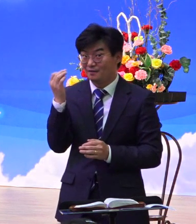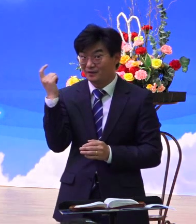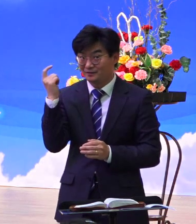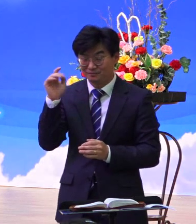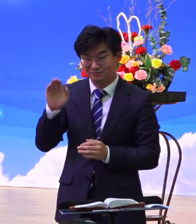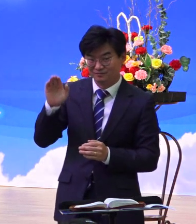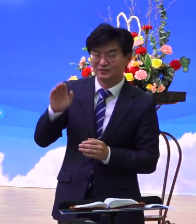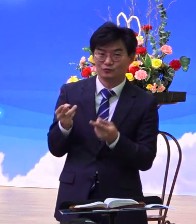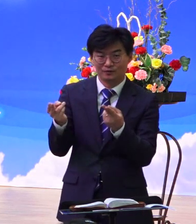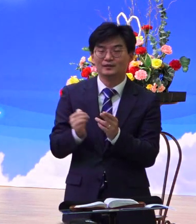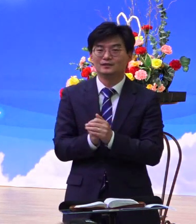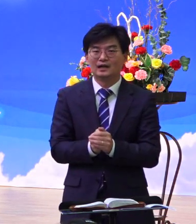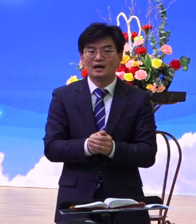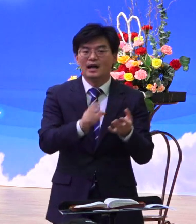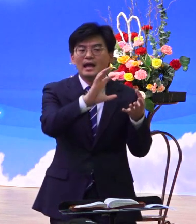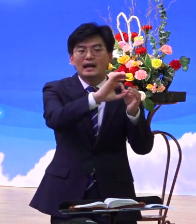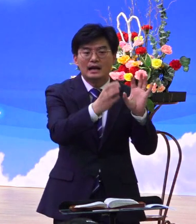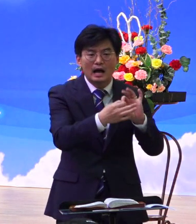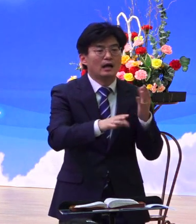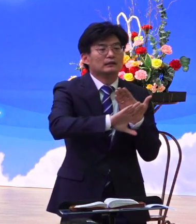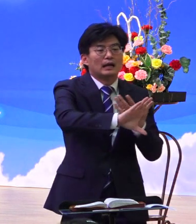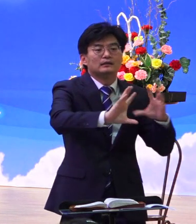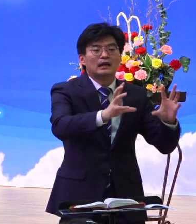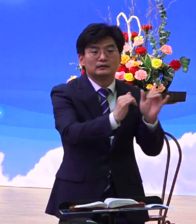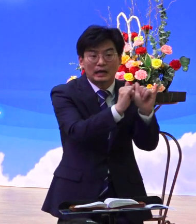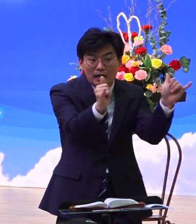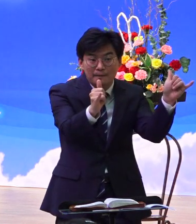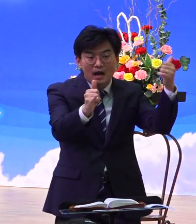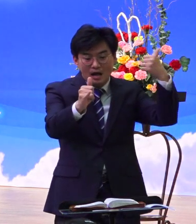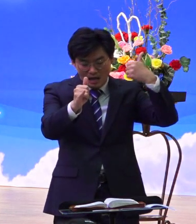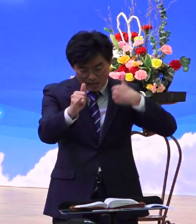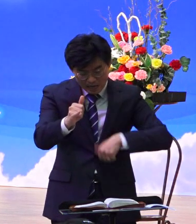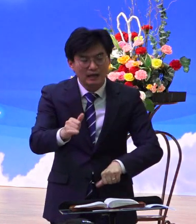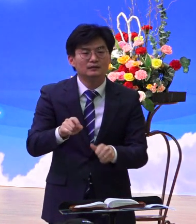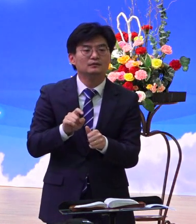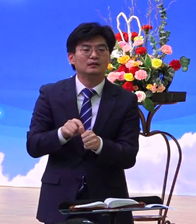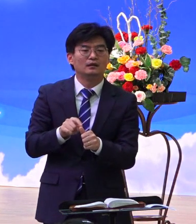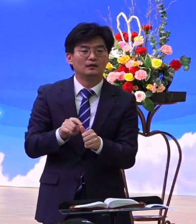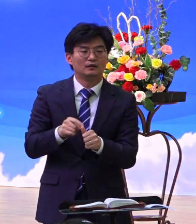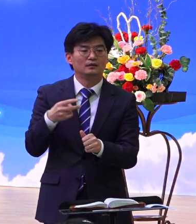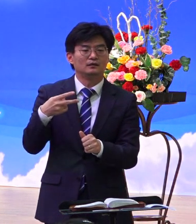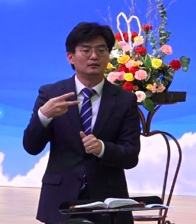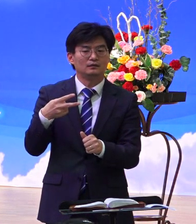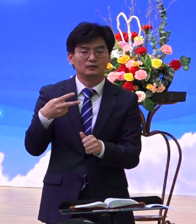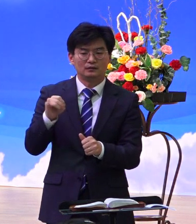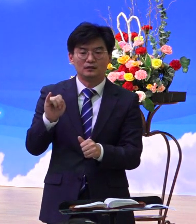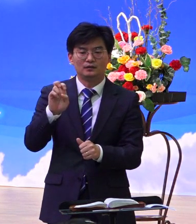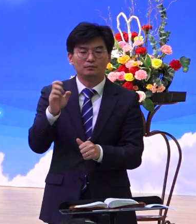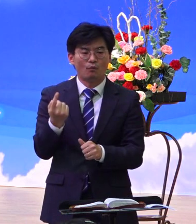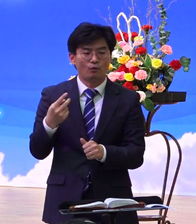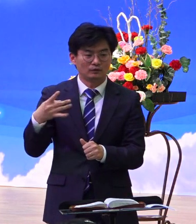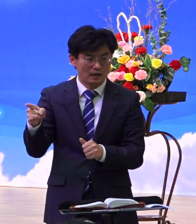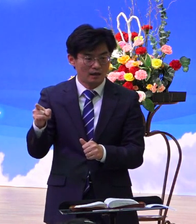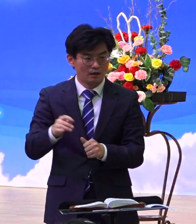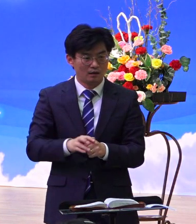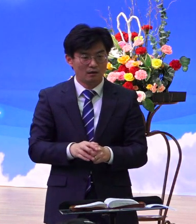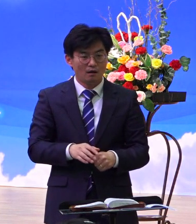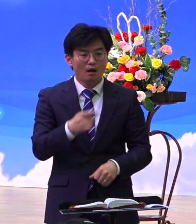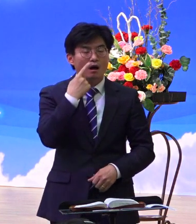헬라 사람이라는 것은 이방인이라는 것이죠. 예수님을 모르는 이방인이었는데, 그렇다면